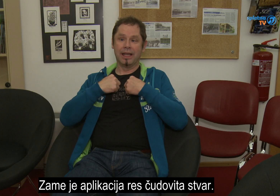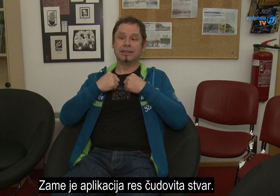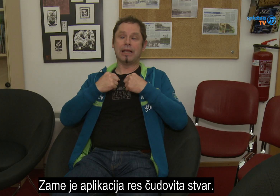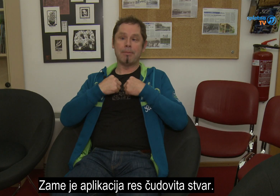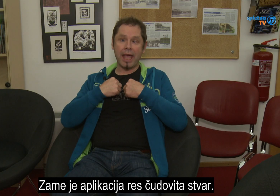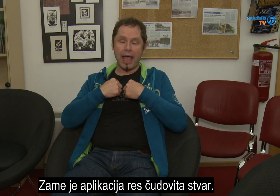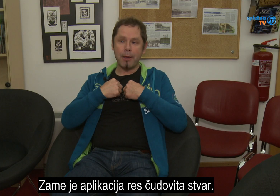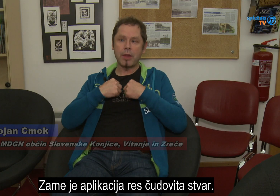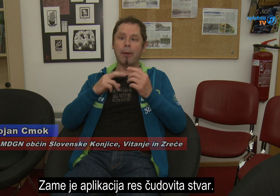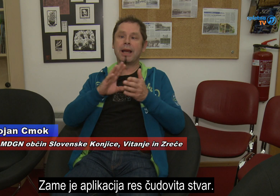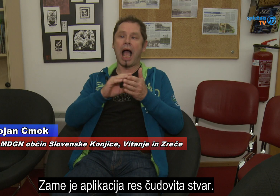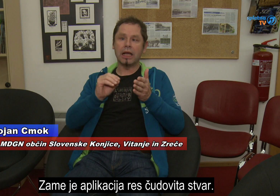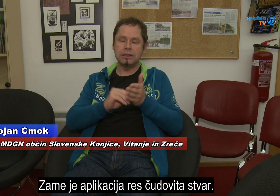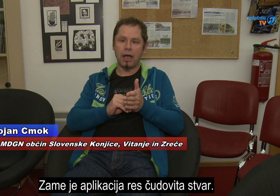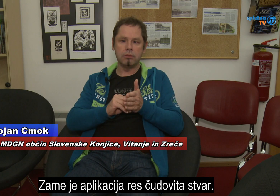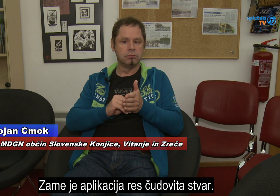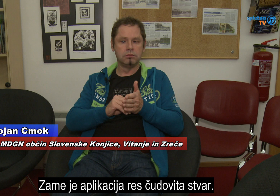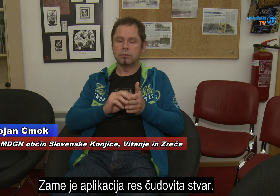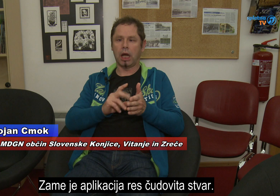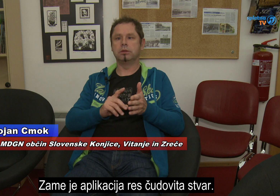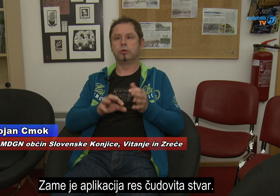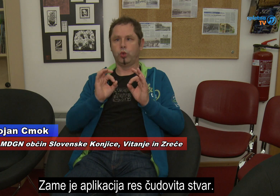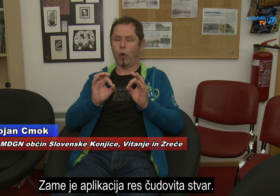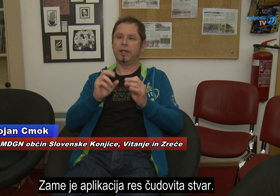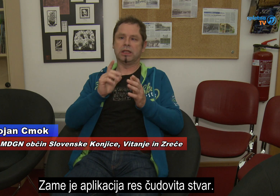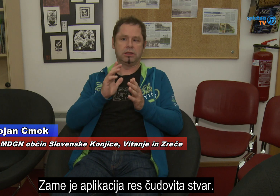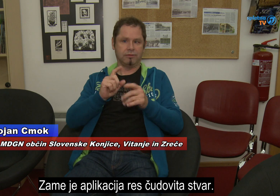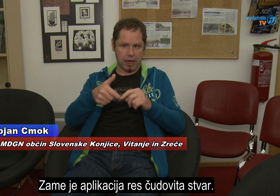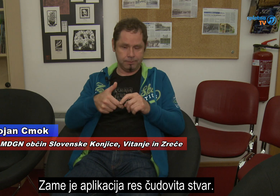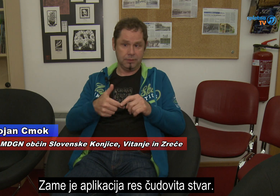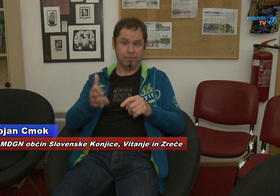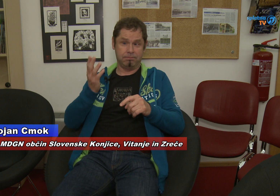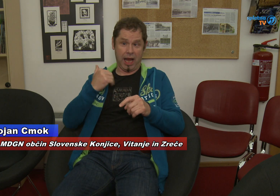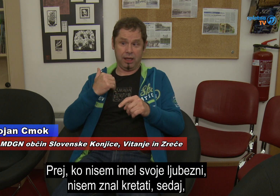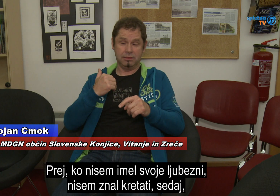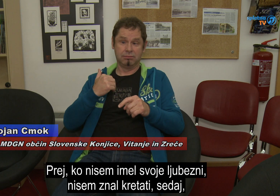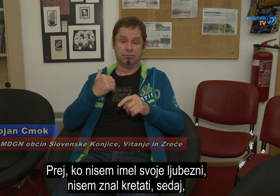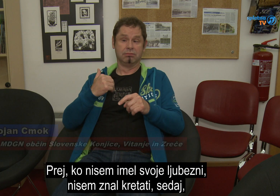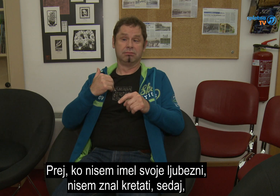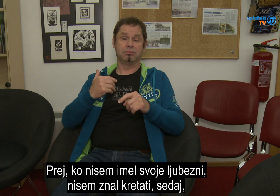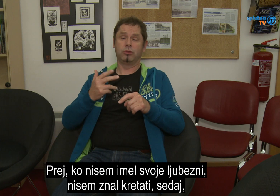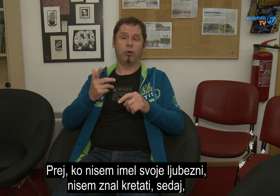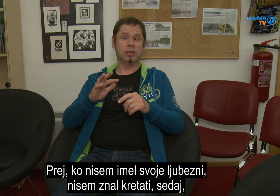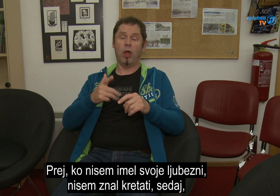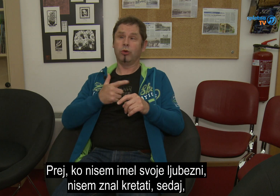Za mene aplikacija res čudovita stvar. Prej, ko nisem imel